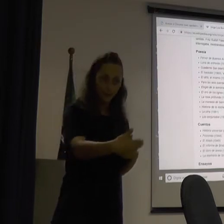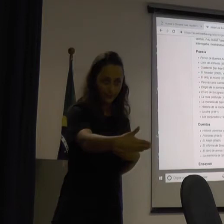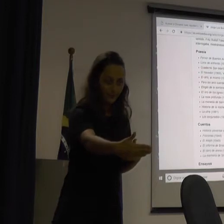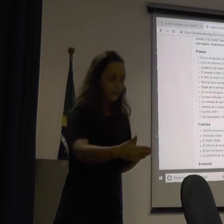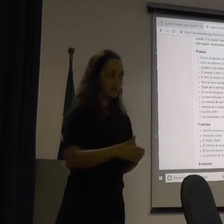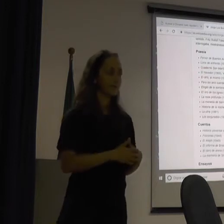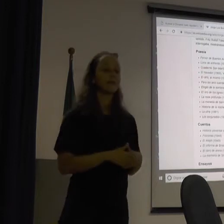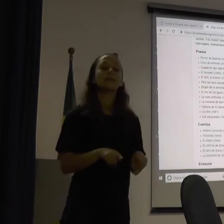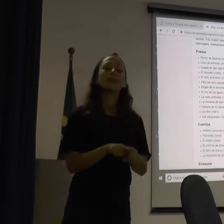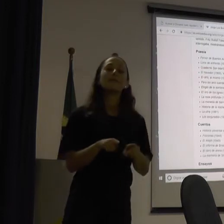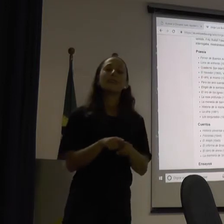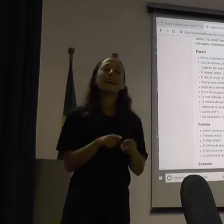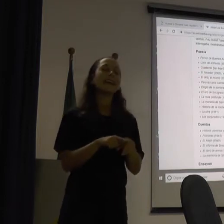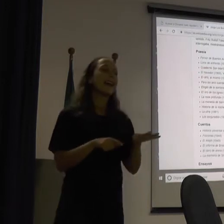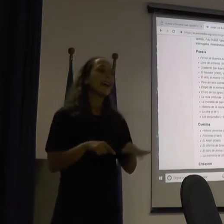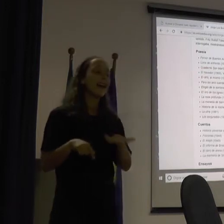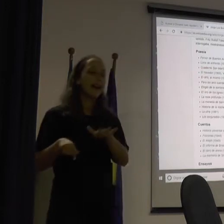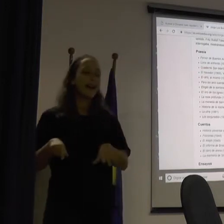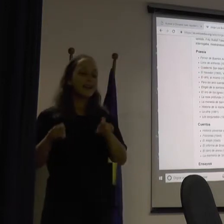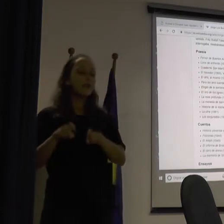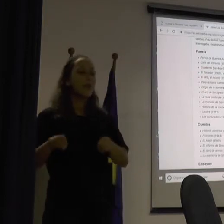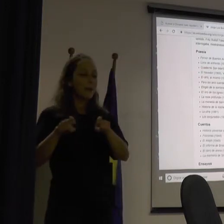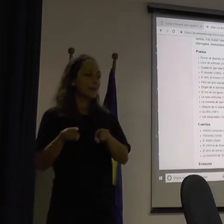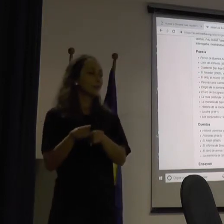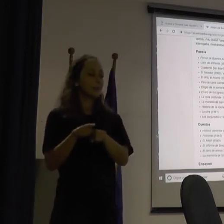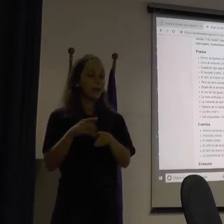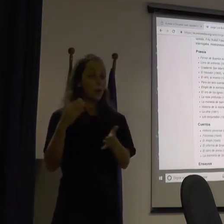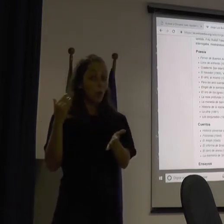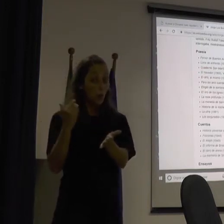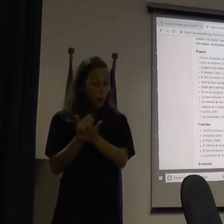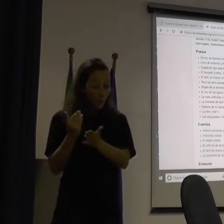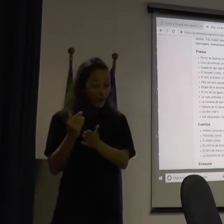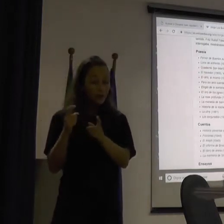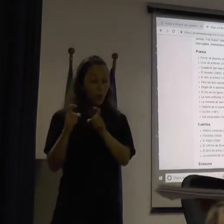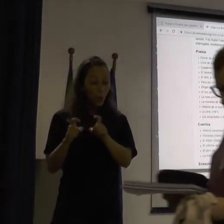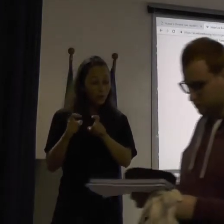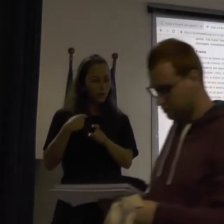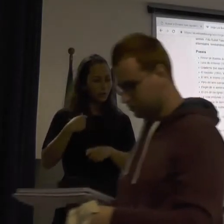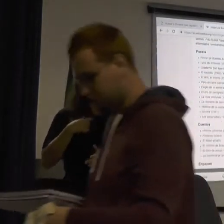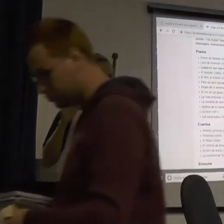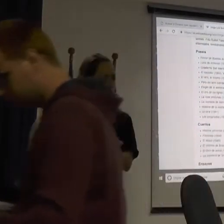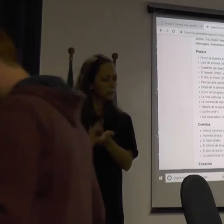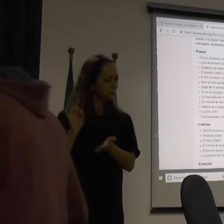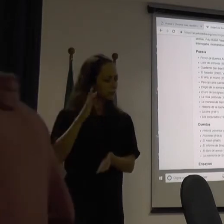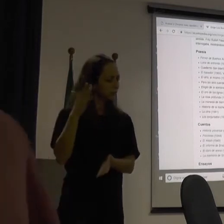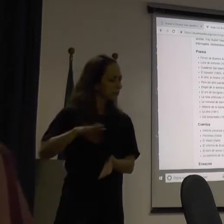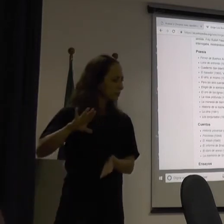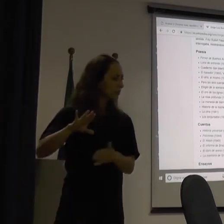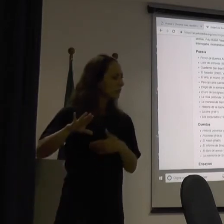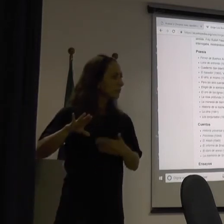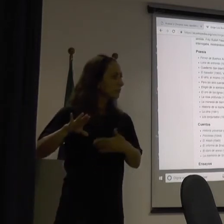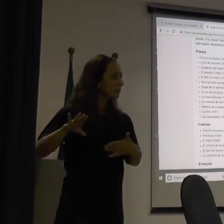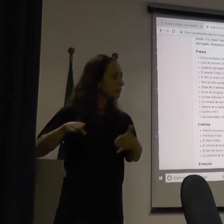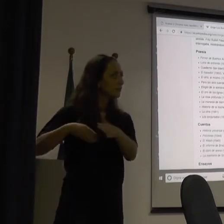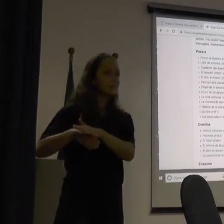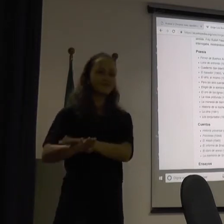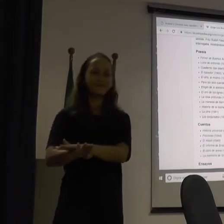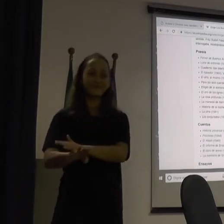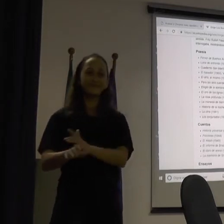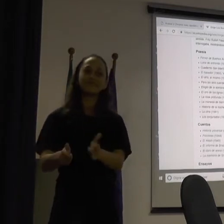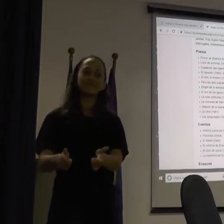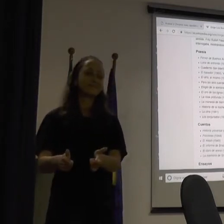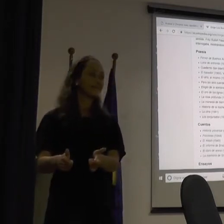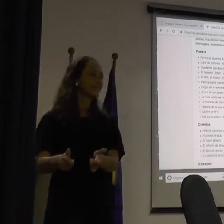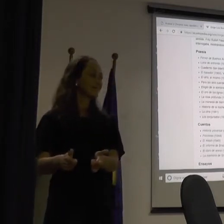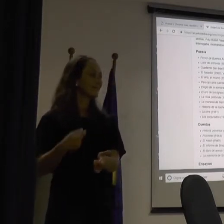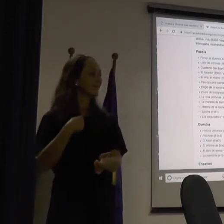à informática. No começo eu tive uma reação super negativa em relação a computadores, né? E depois eu me adaptei perfeitamente. Eu acho que agora, até em